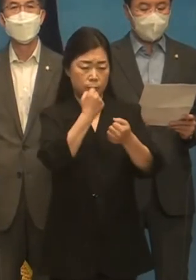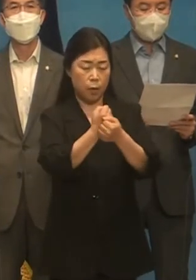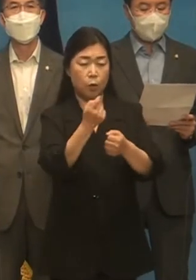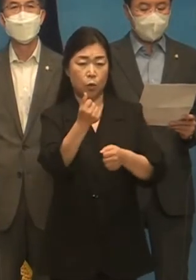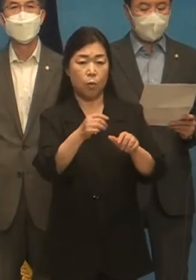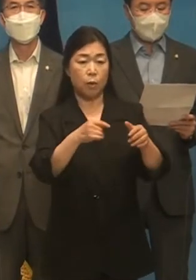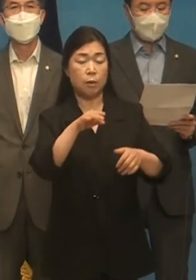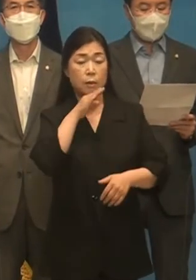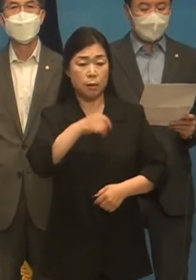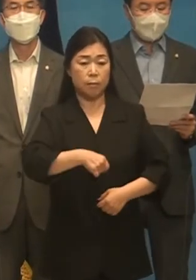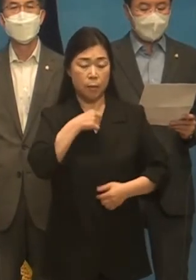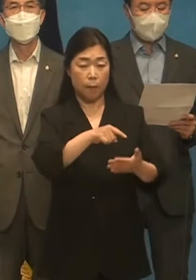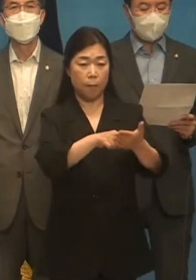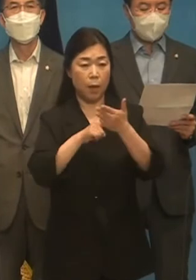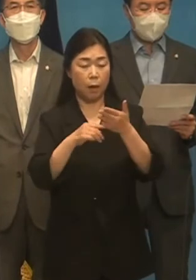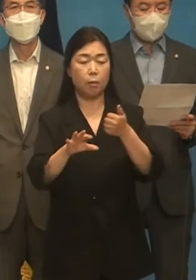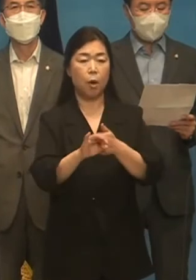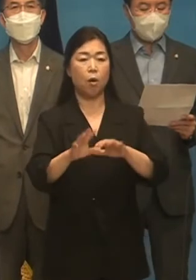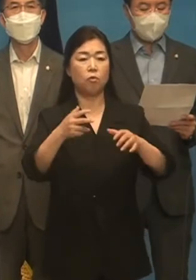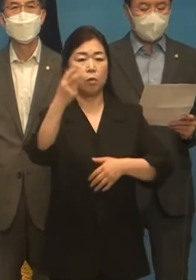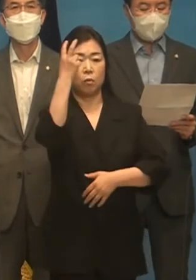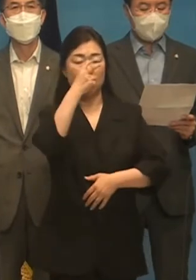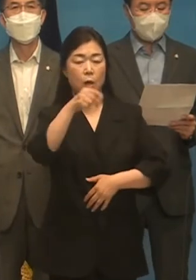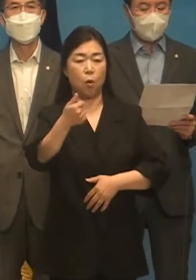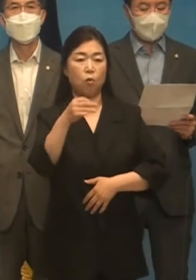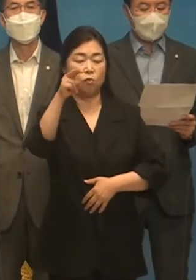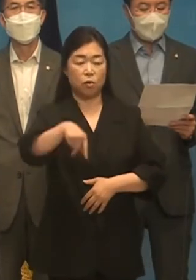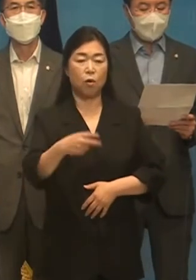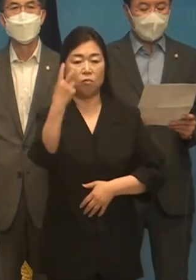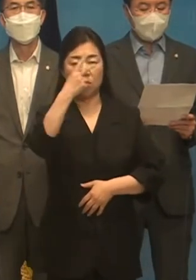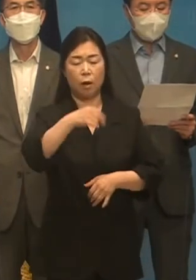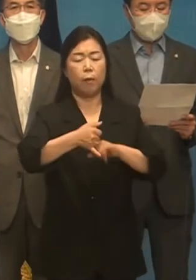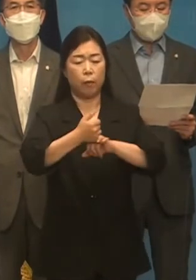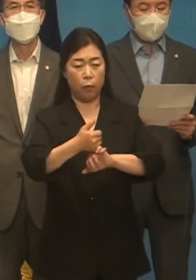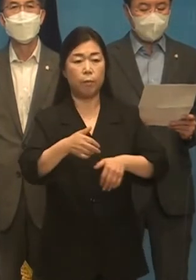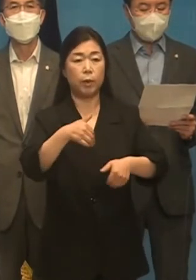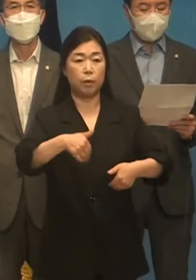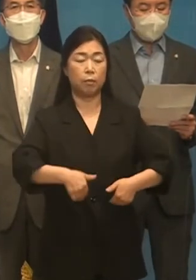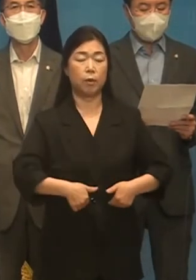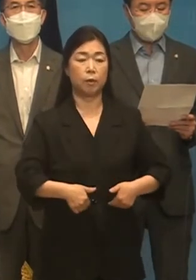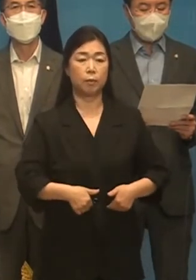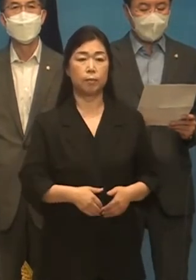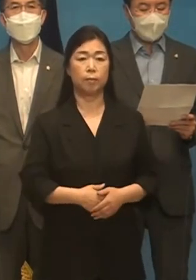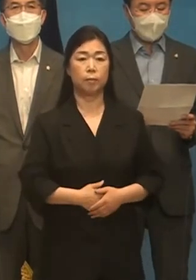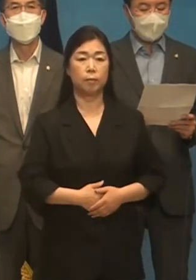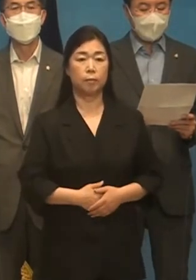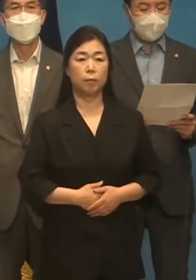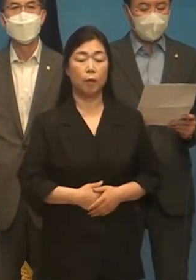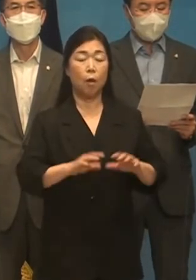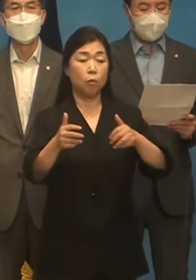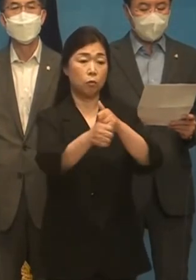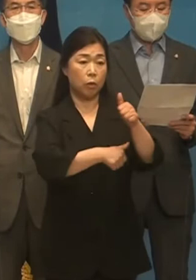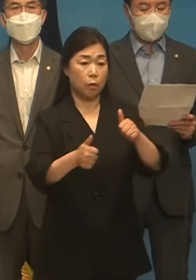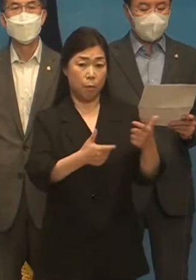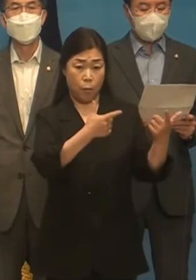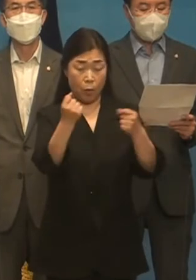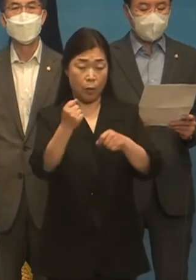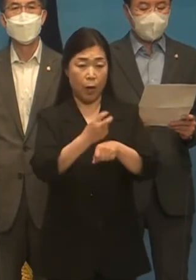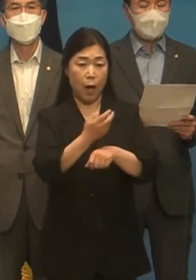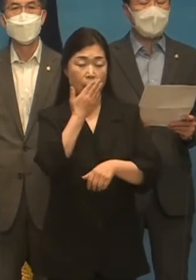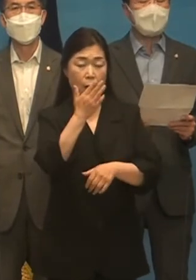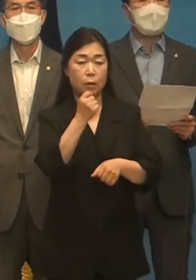사실로 드러날 경우 국정조사와 공수처 수사는 피할 수 없을 것입니다. 국회는 모든